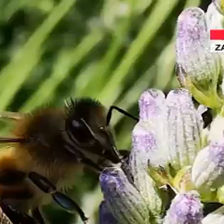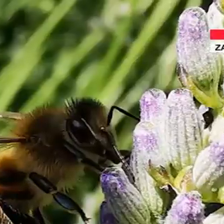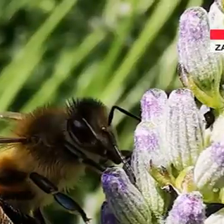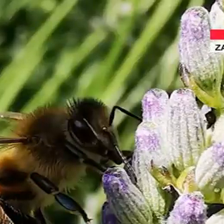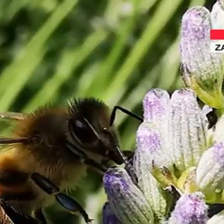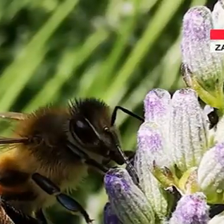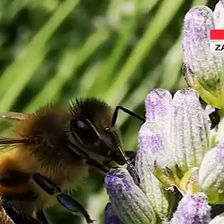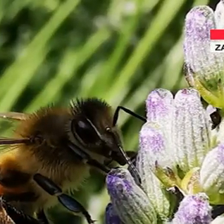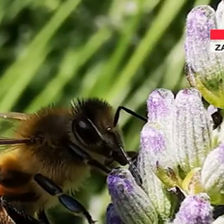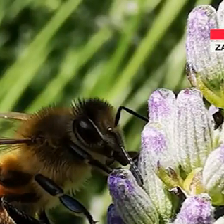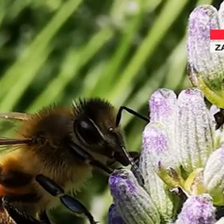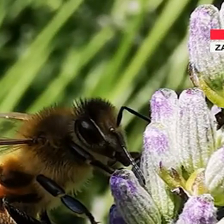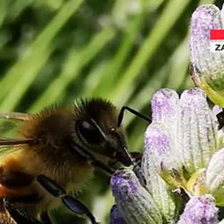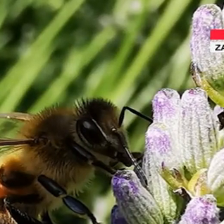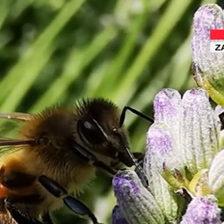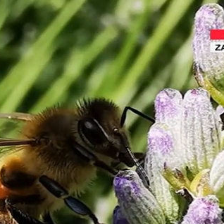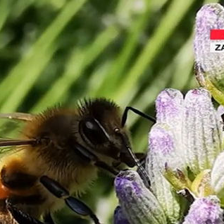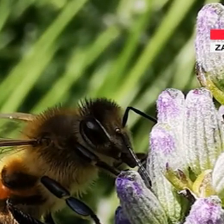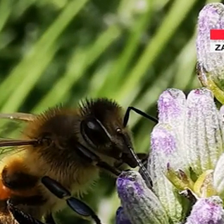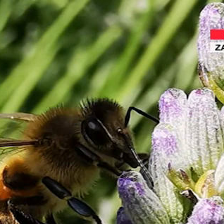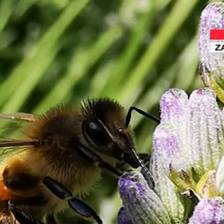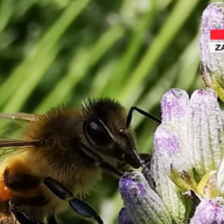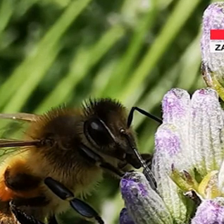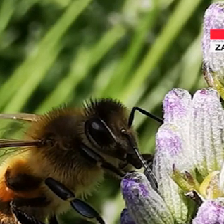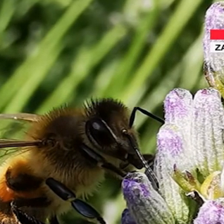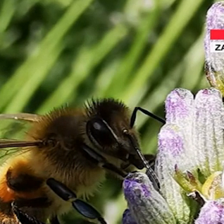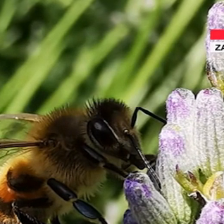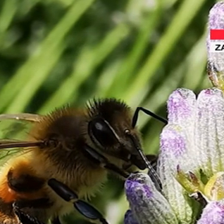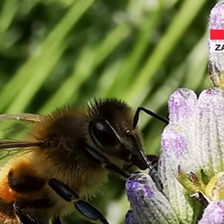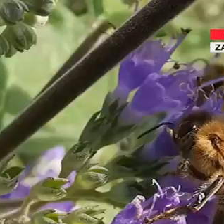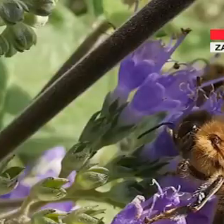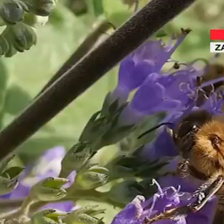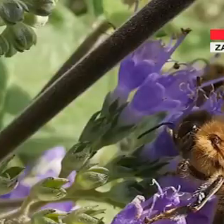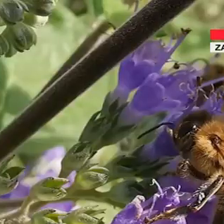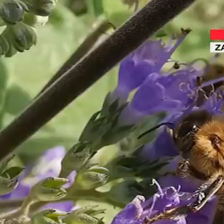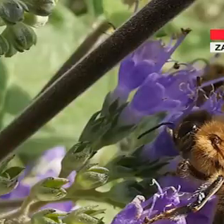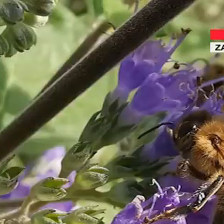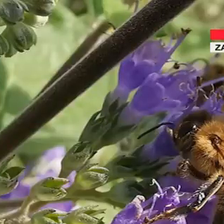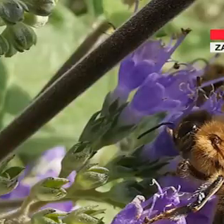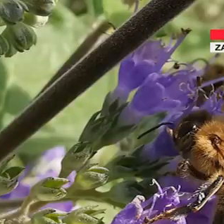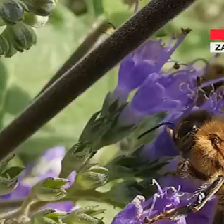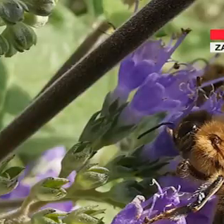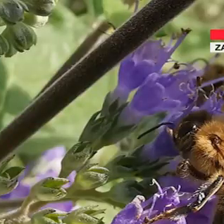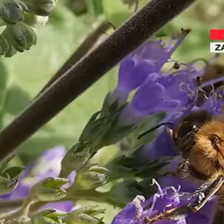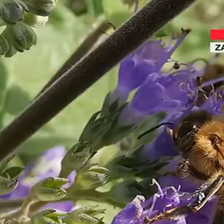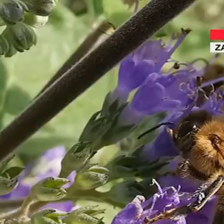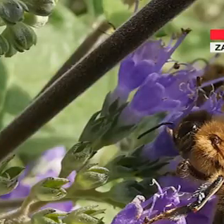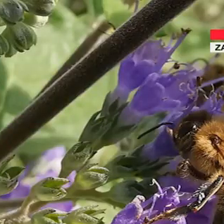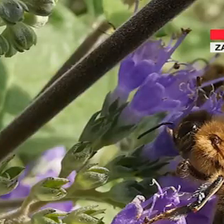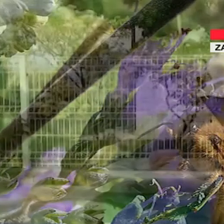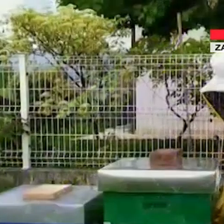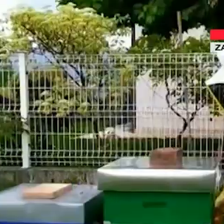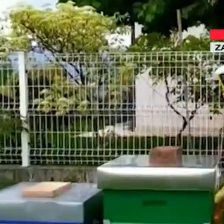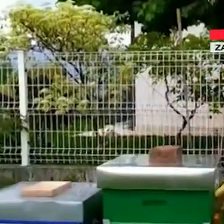di dare un piccolo ma preziosissimo contributo per la tutela di questa specie, sentinella ecologica dal valore